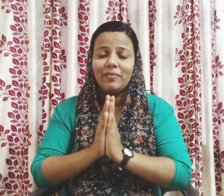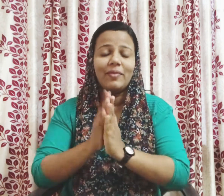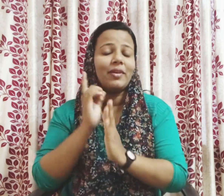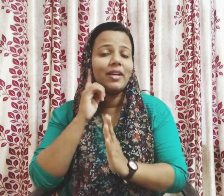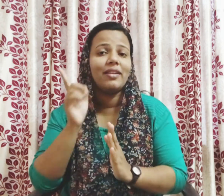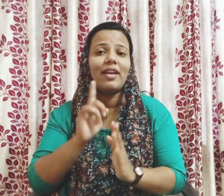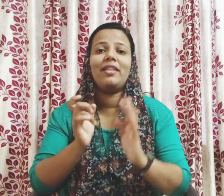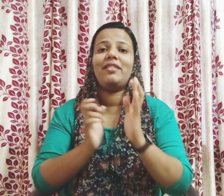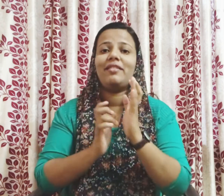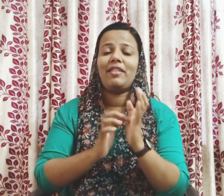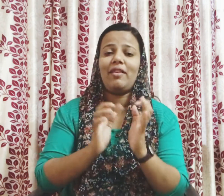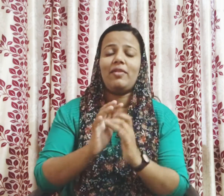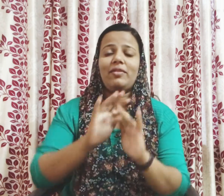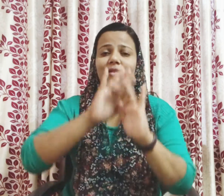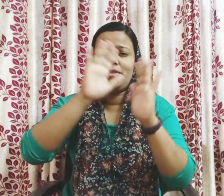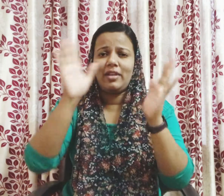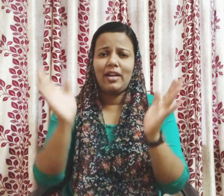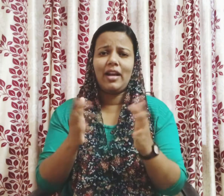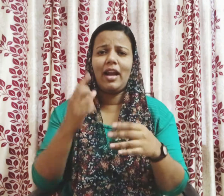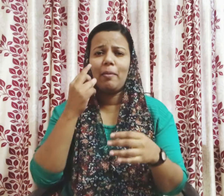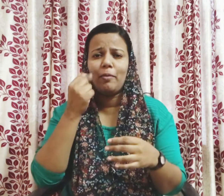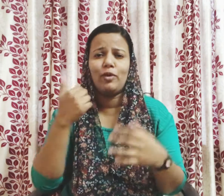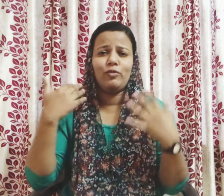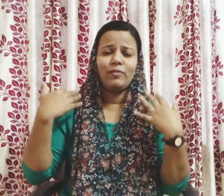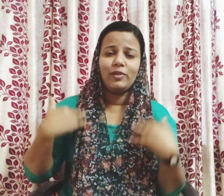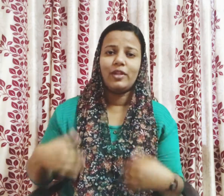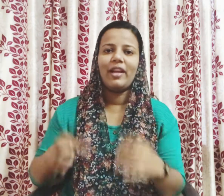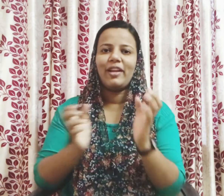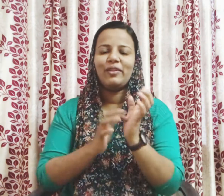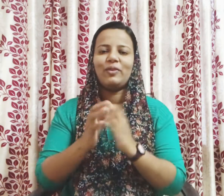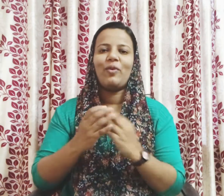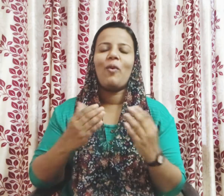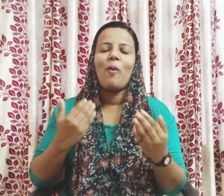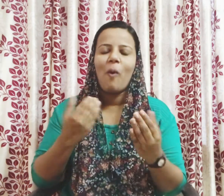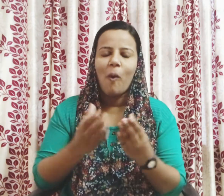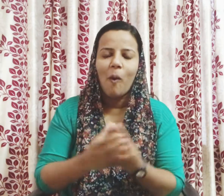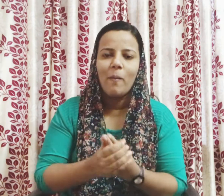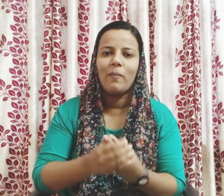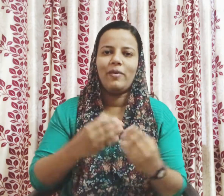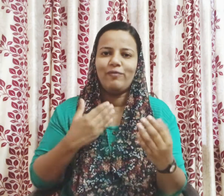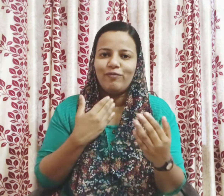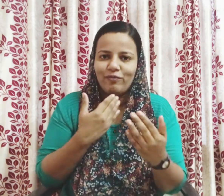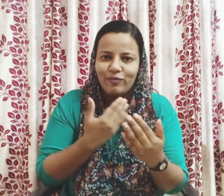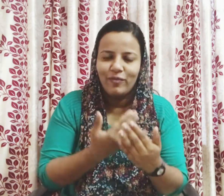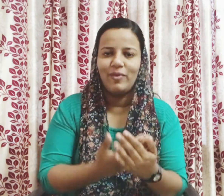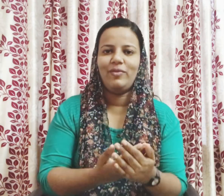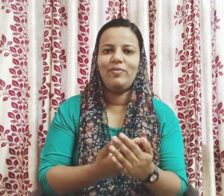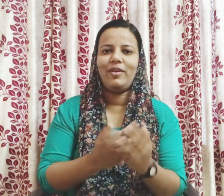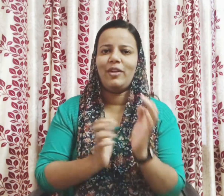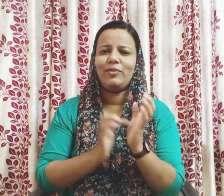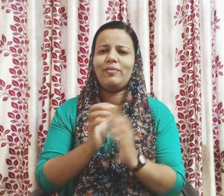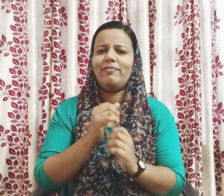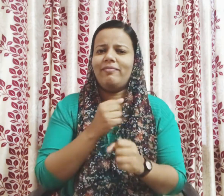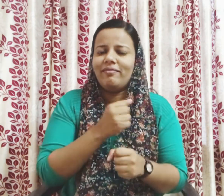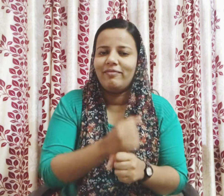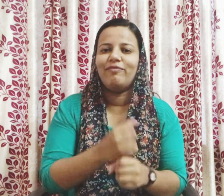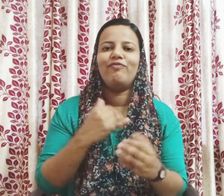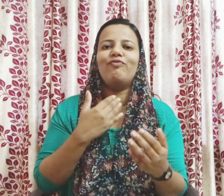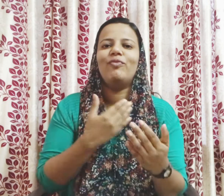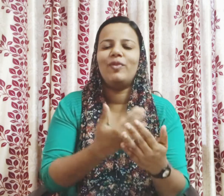പ്രാർത്ഥന കേൾക്കുന്നവനായുള്ളവേ, സകല ജഡവും അങ്ങയുടെ അടുക്കലേക്ക് വരുന്നു. പ്രാർത്ഥന കേൾക്കുന്നവനായുള്ളവേ, സകല ജഡവും അങ്ങയുടെ